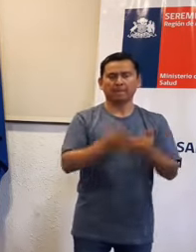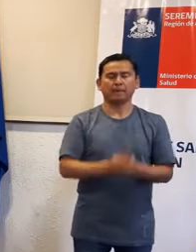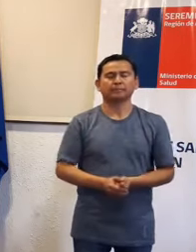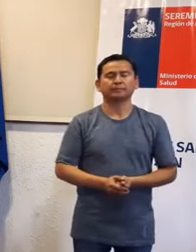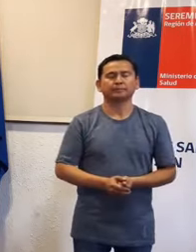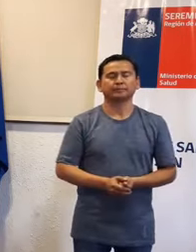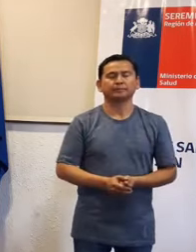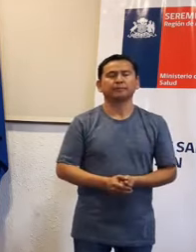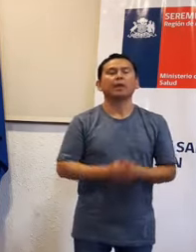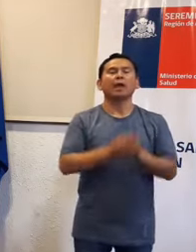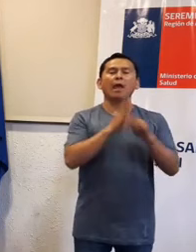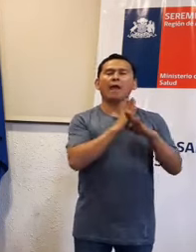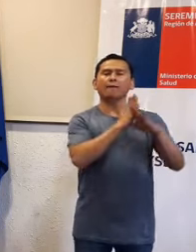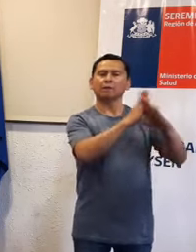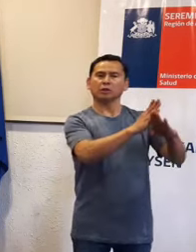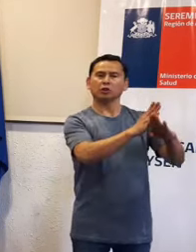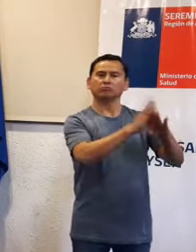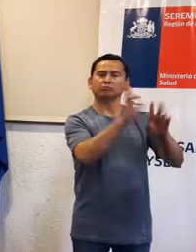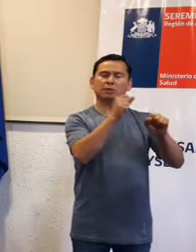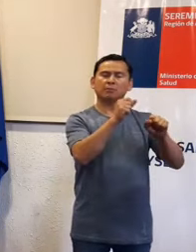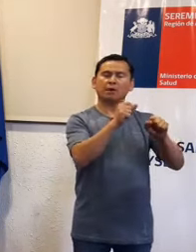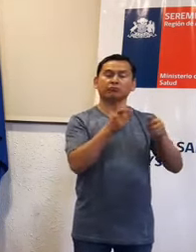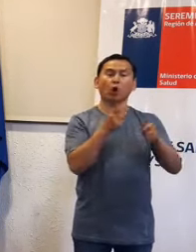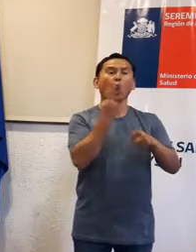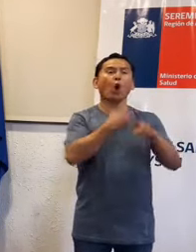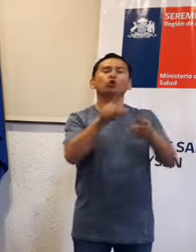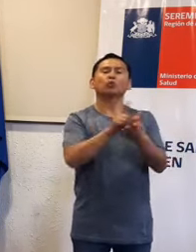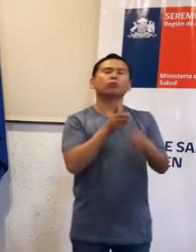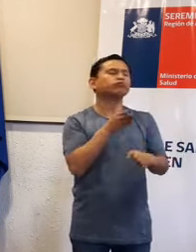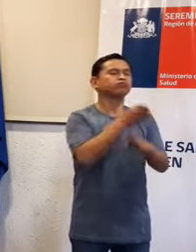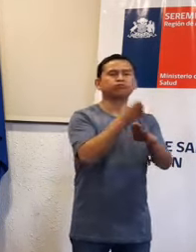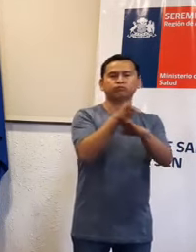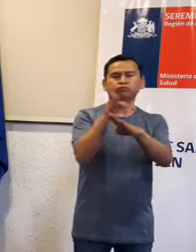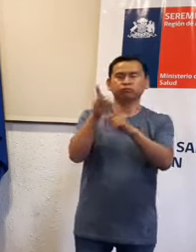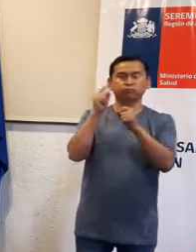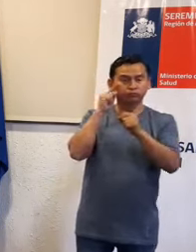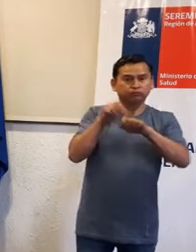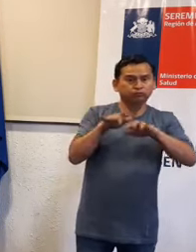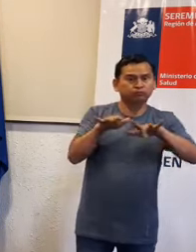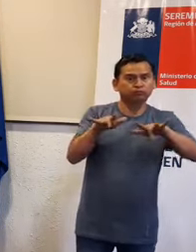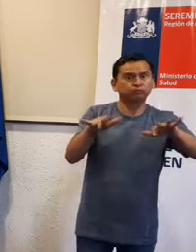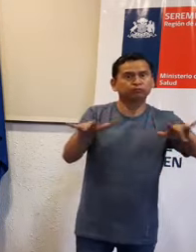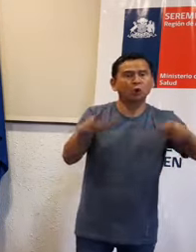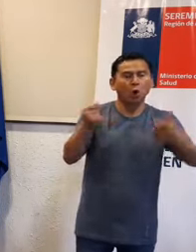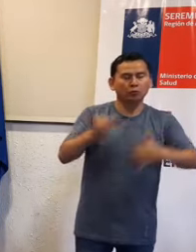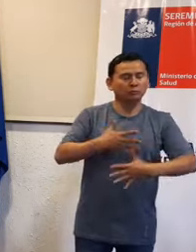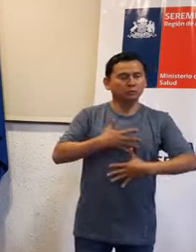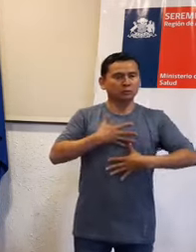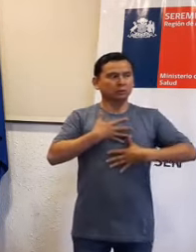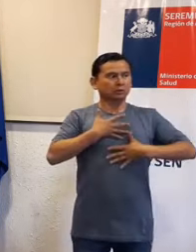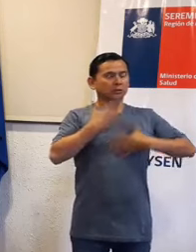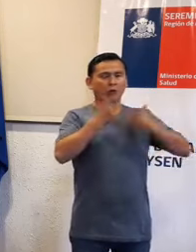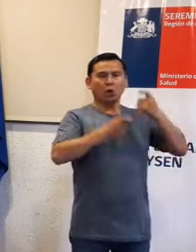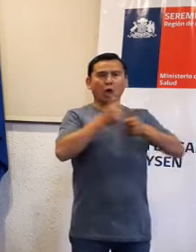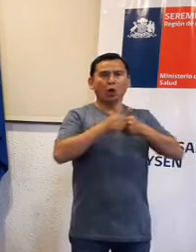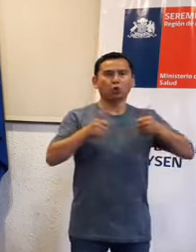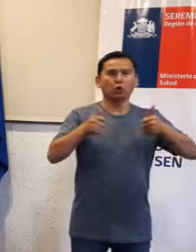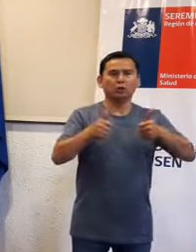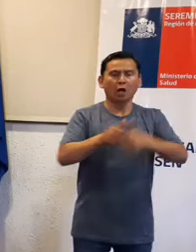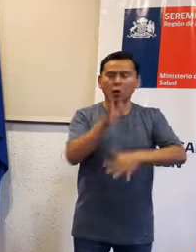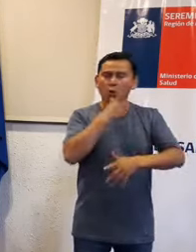habituales evitando generar desplazamientos a otros lugares que puedan generar un impacto y también una sensación de que la autoridad